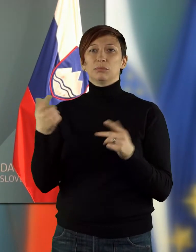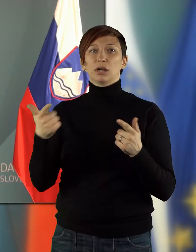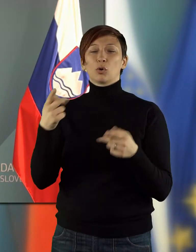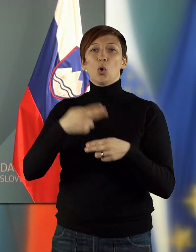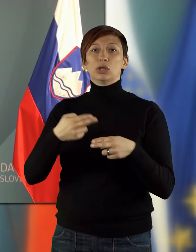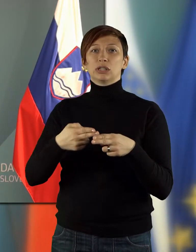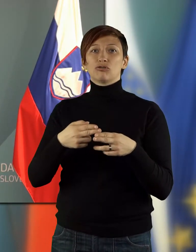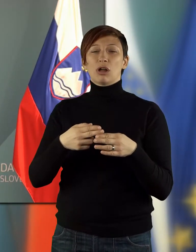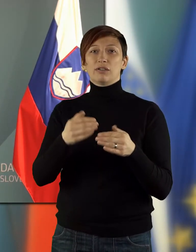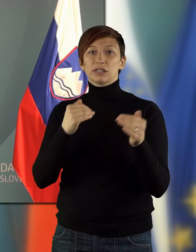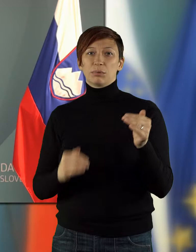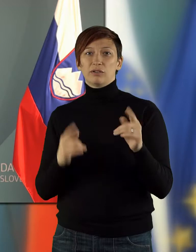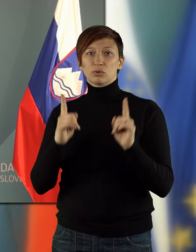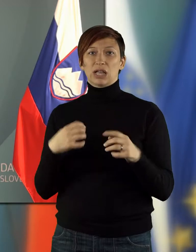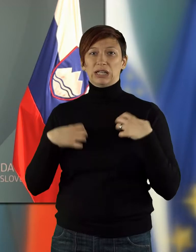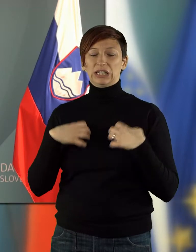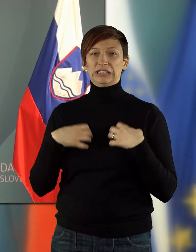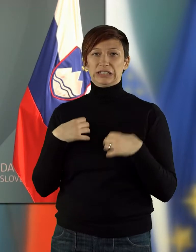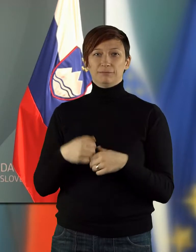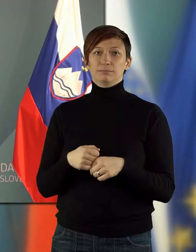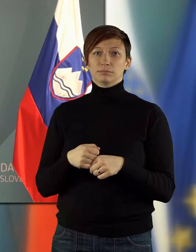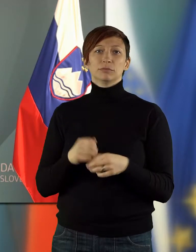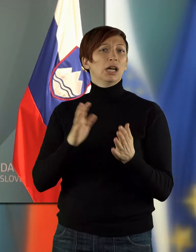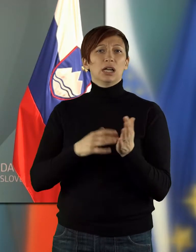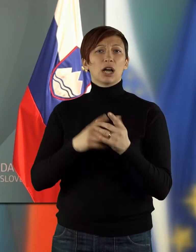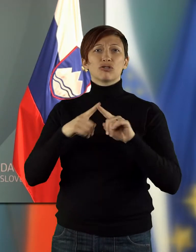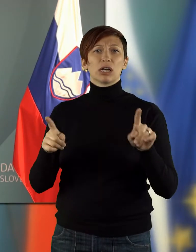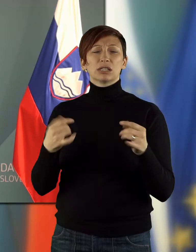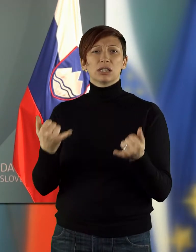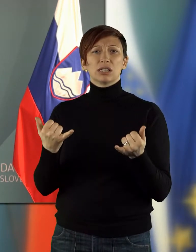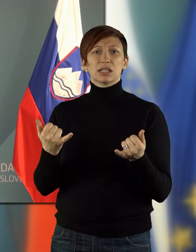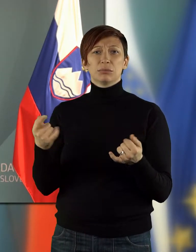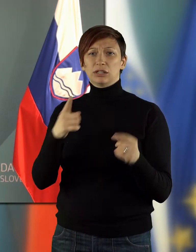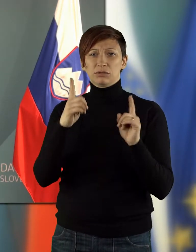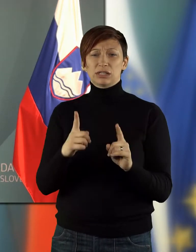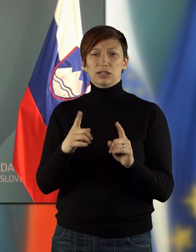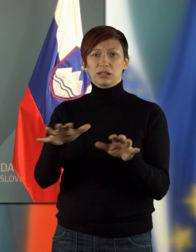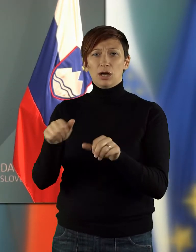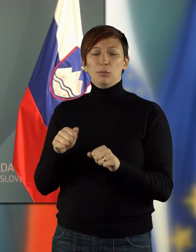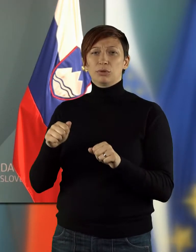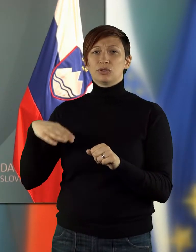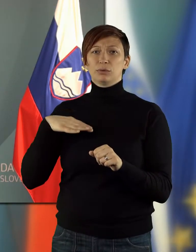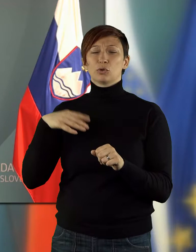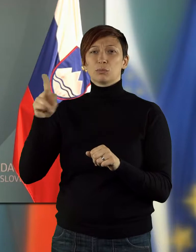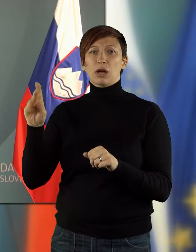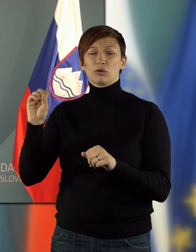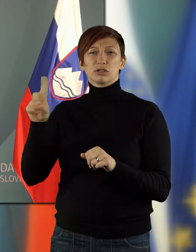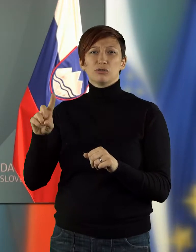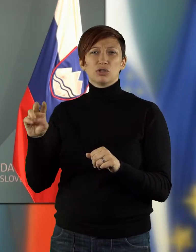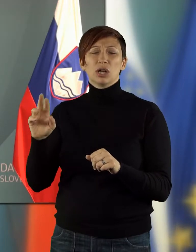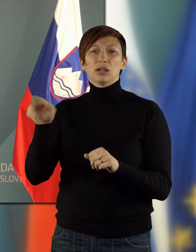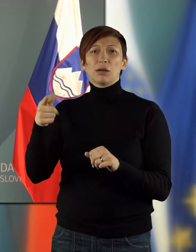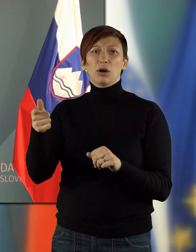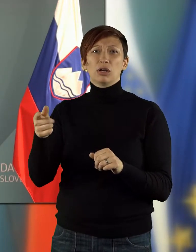način, kjer bi lahko državo spravili v stanje krize. Kakšna razlika je potem zdaj med tem stanjem, ki ga prevzema gospa Lilijana